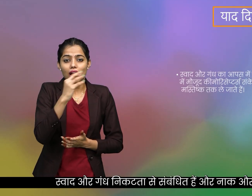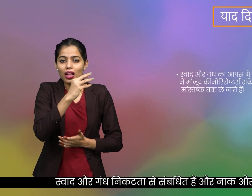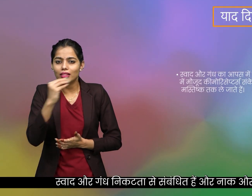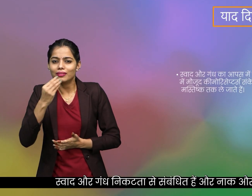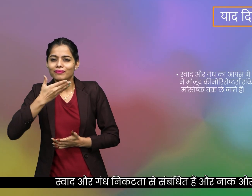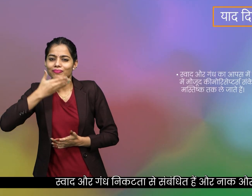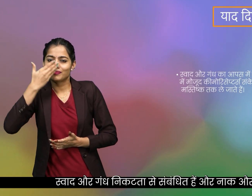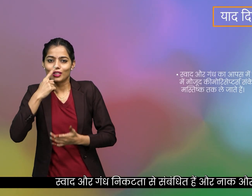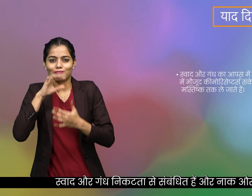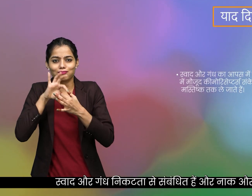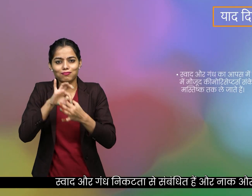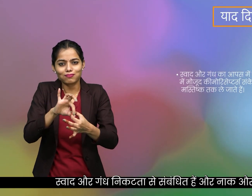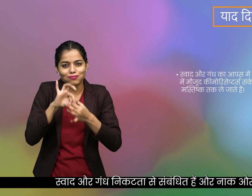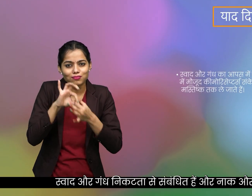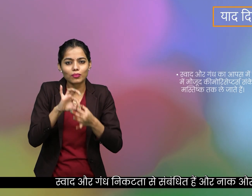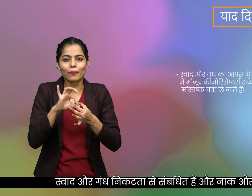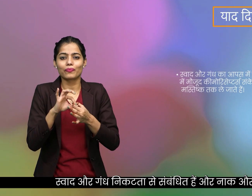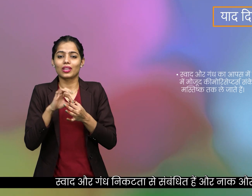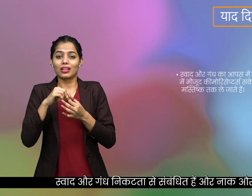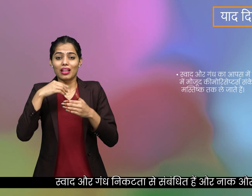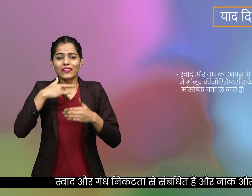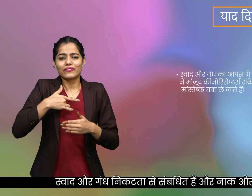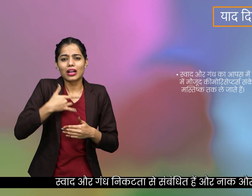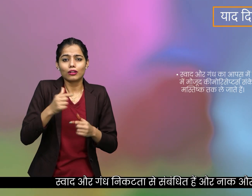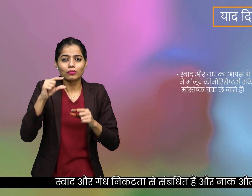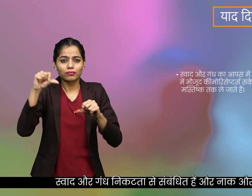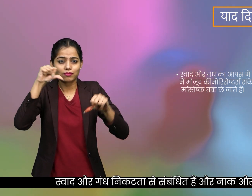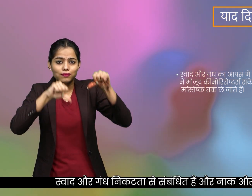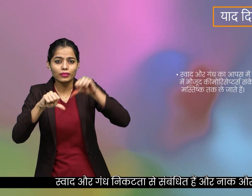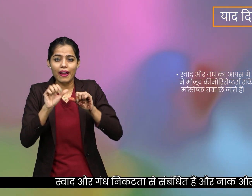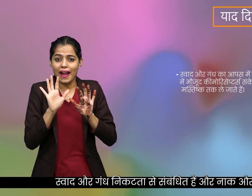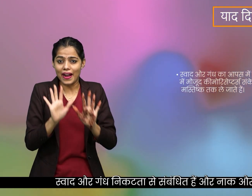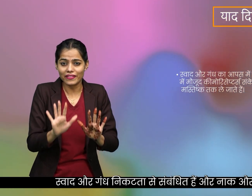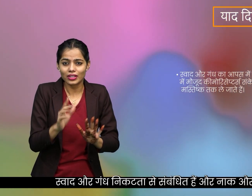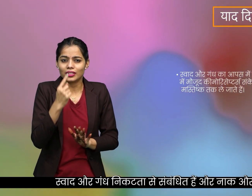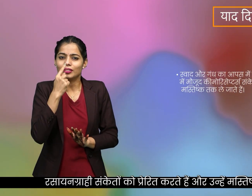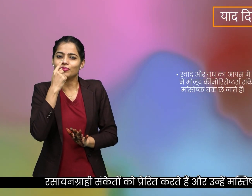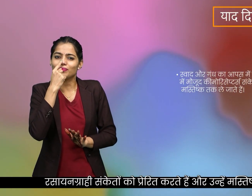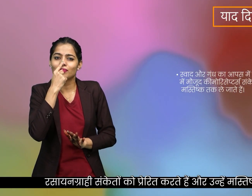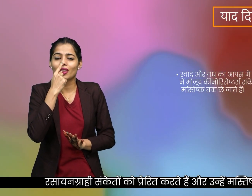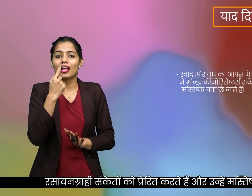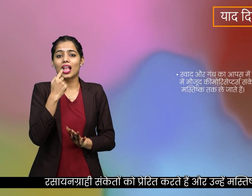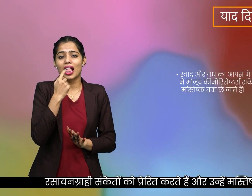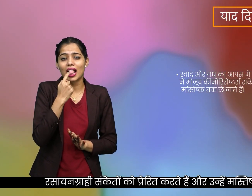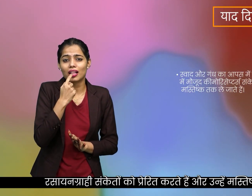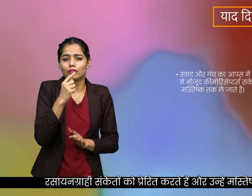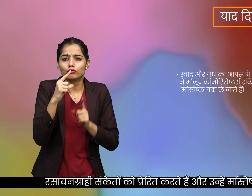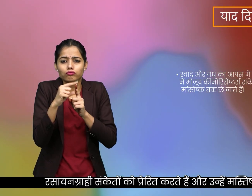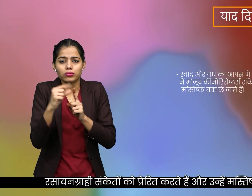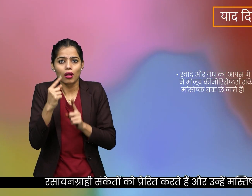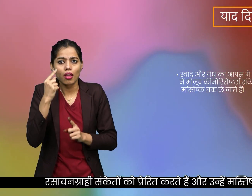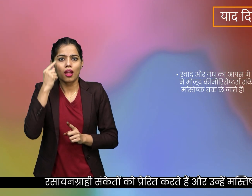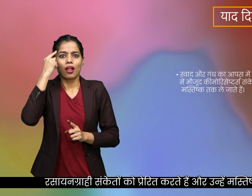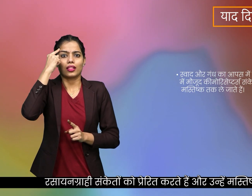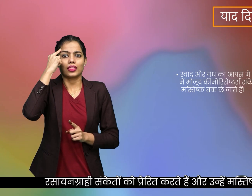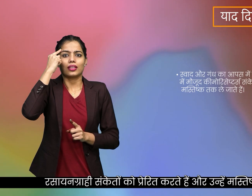स्वाद और गंध निकटता से संबंधित हैं और नाक और जीभ में मौजूद रसायनग्रही संकेतों